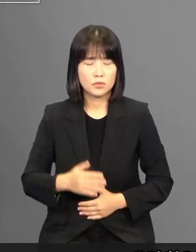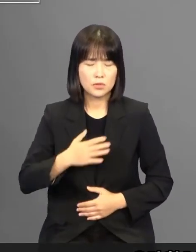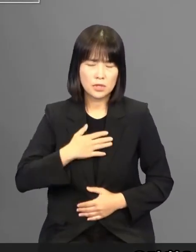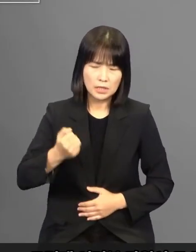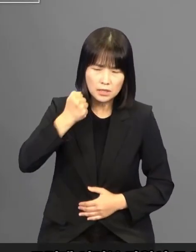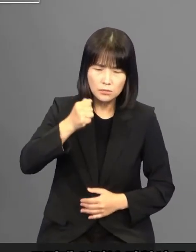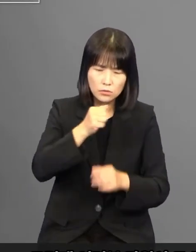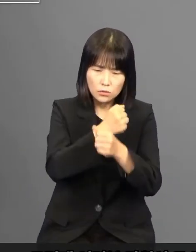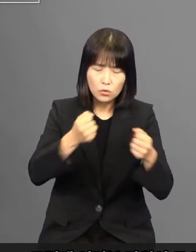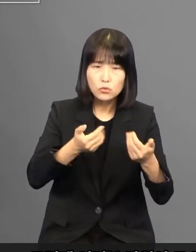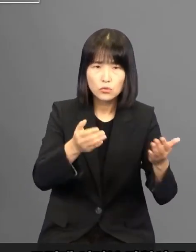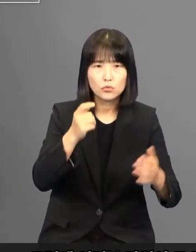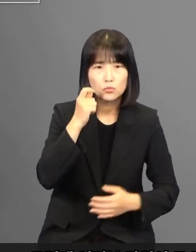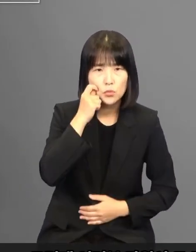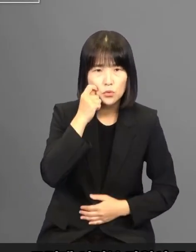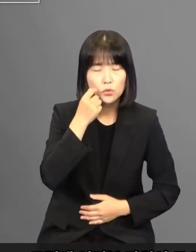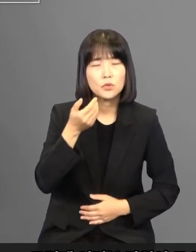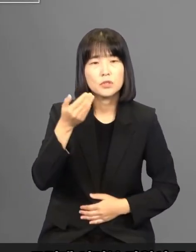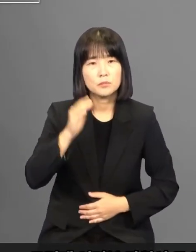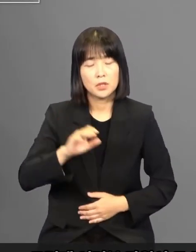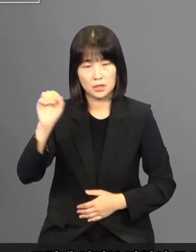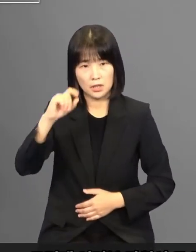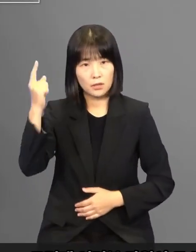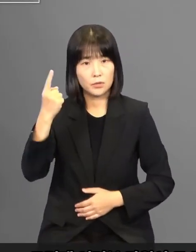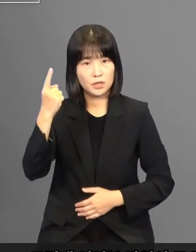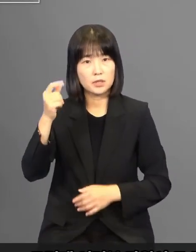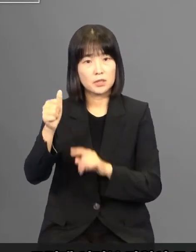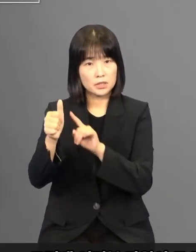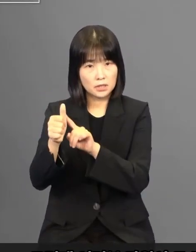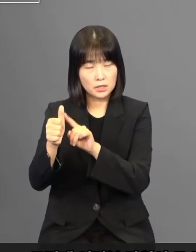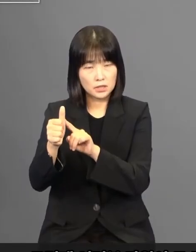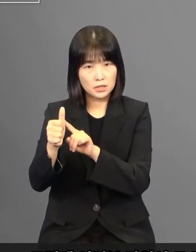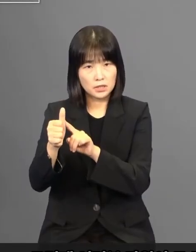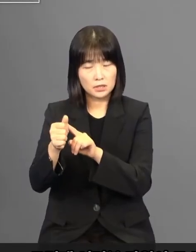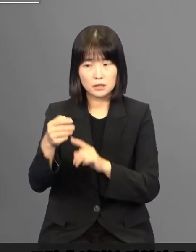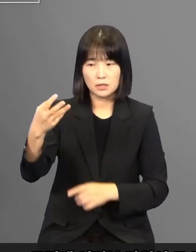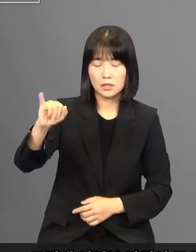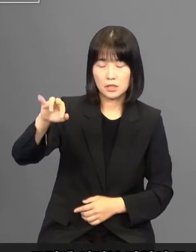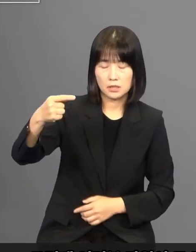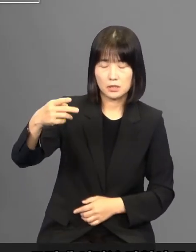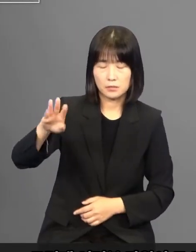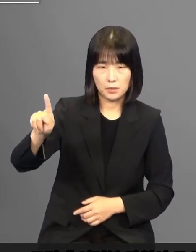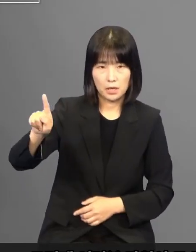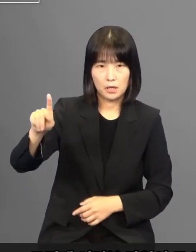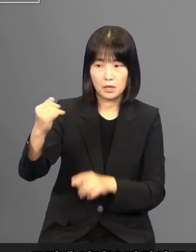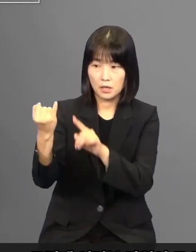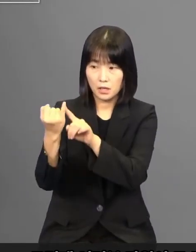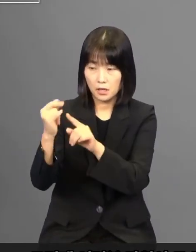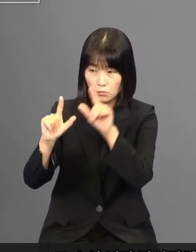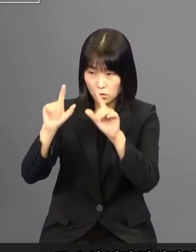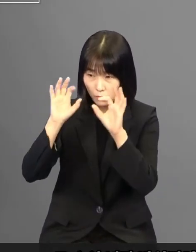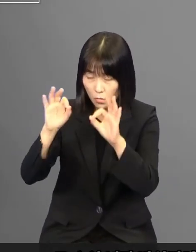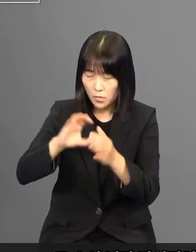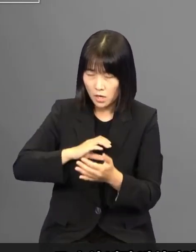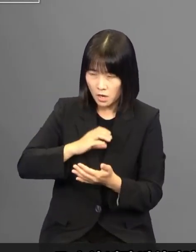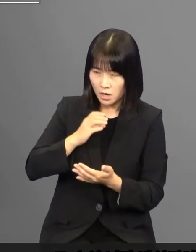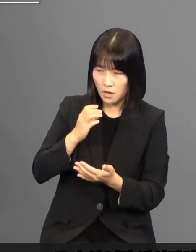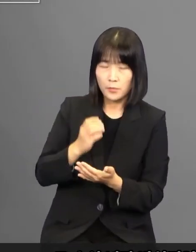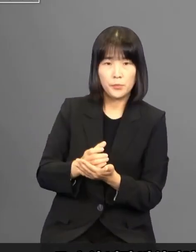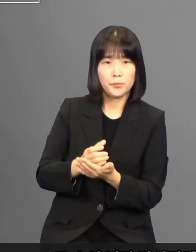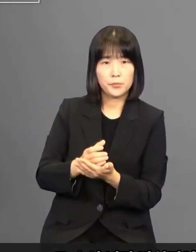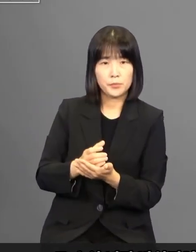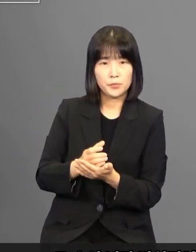수 없어요. 근데 여러분, 다윗이 그 리스바의 모습을 보고 감동을 받아서 그 수십